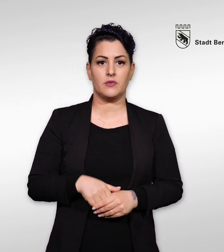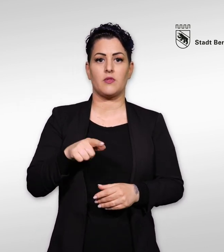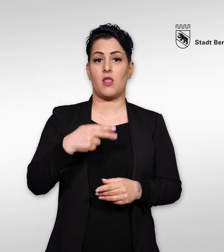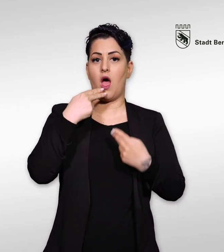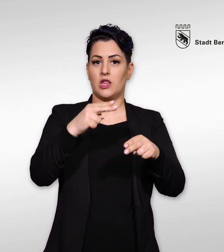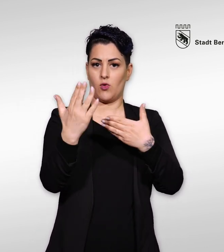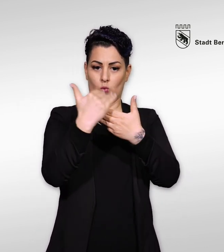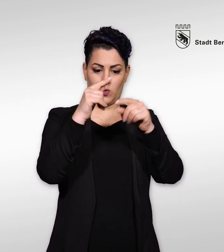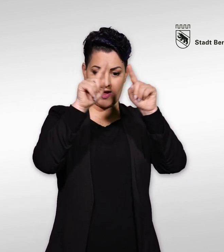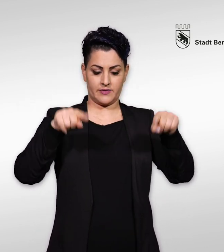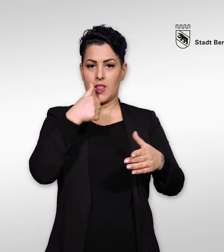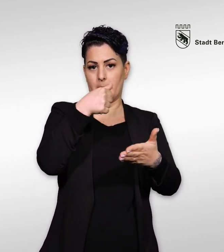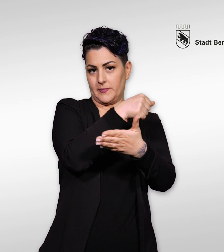Verschliessen Sie das Antwortkuvert.